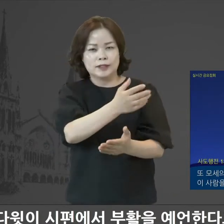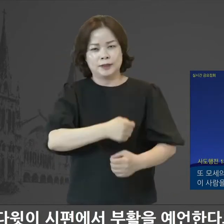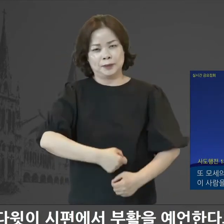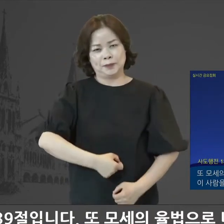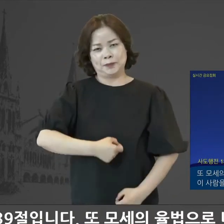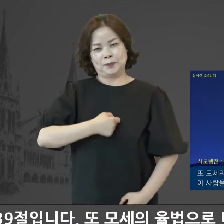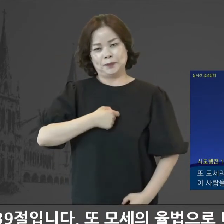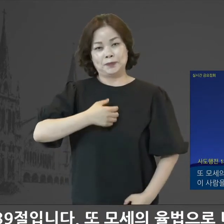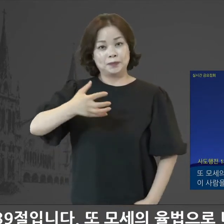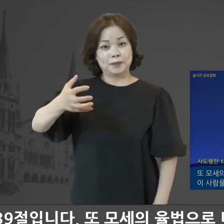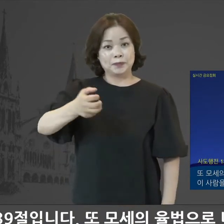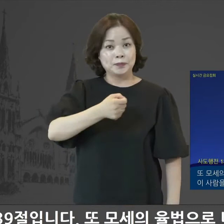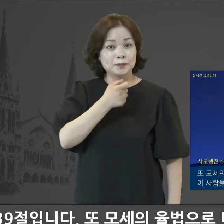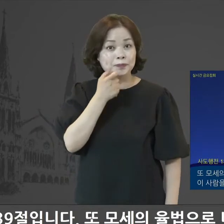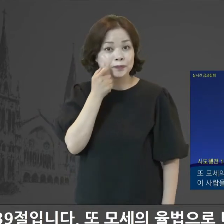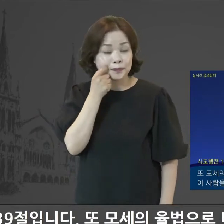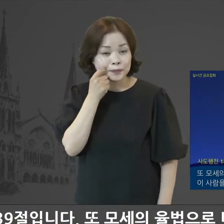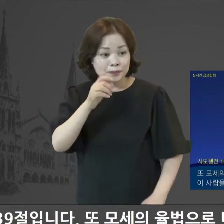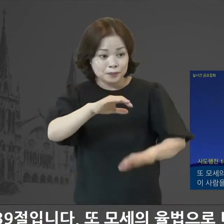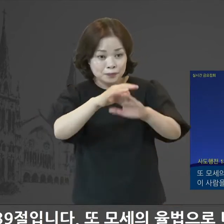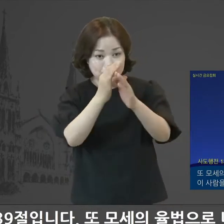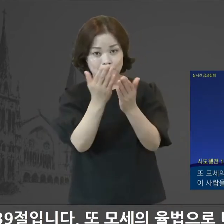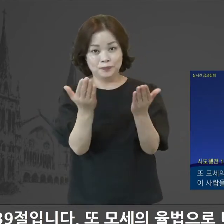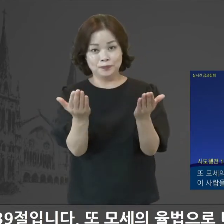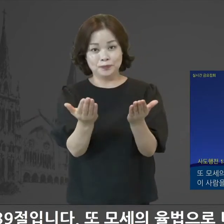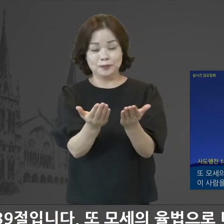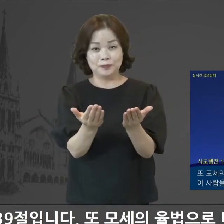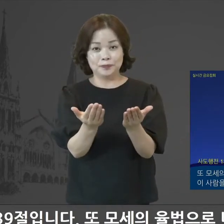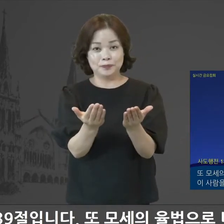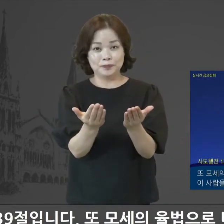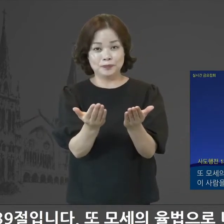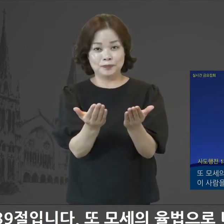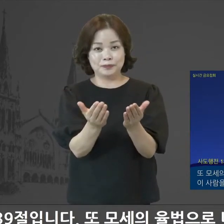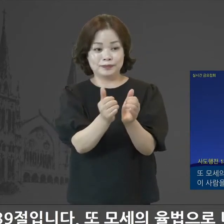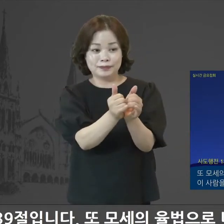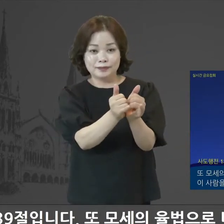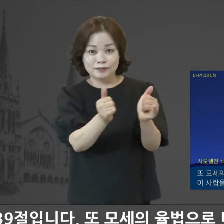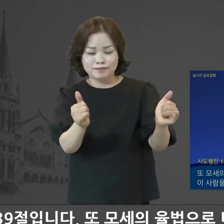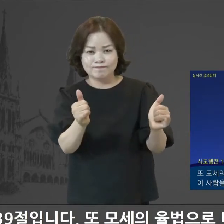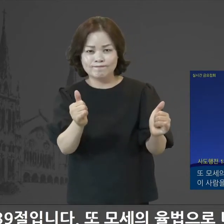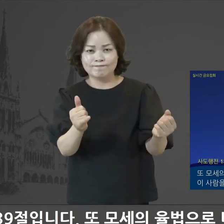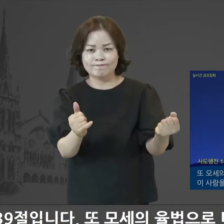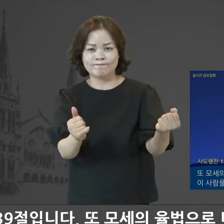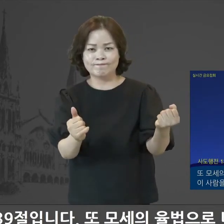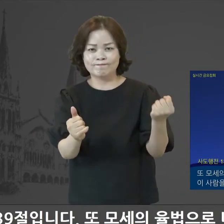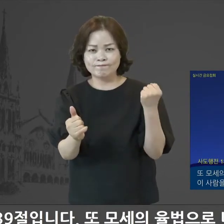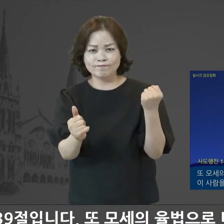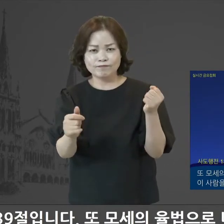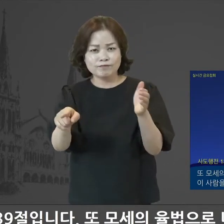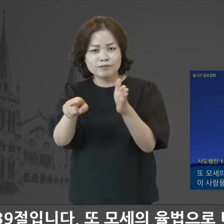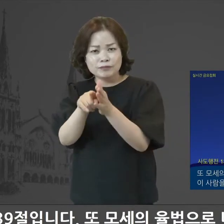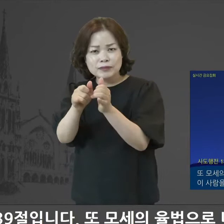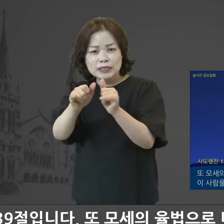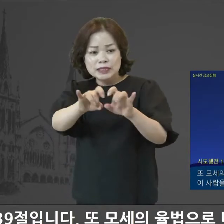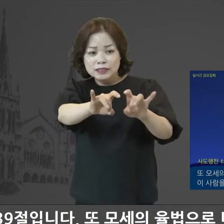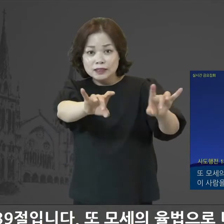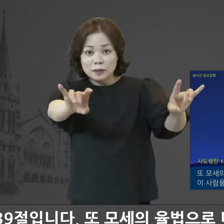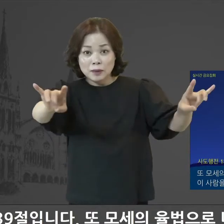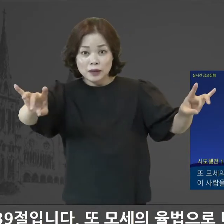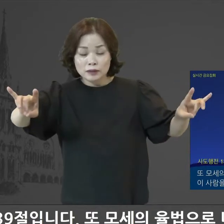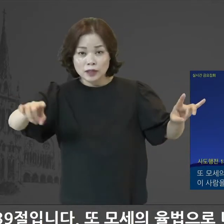의롭다 하심을 얻지 못하던 모든 일에도 이 사람을 힘입어 믿는